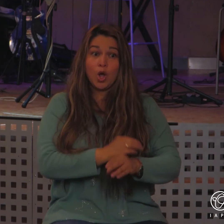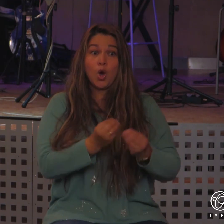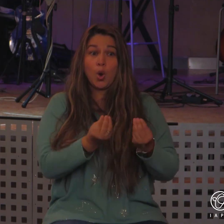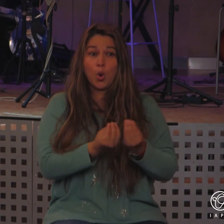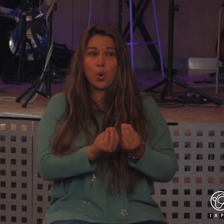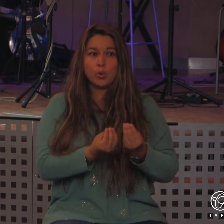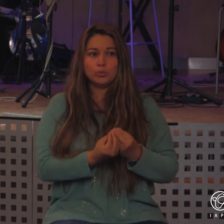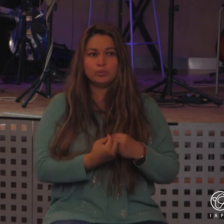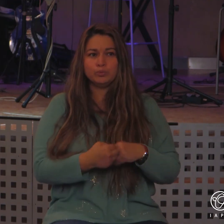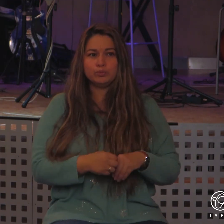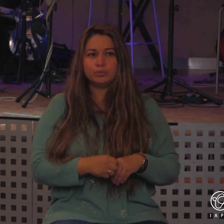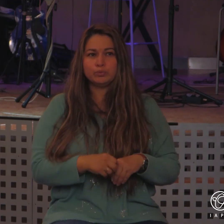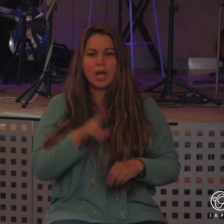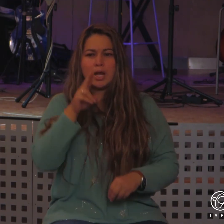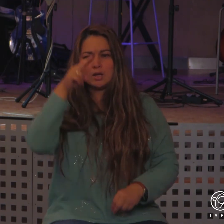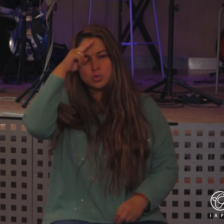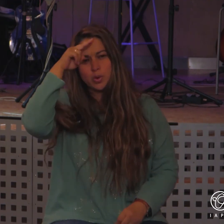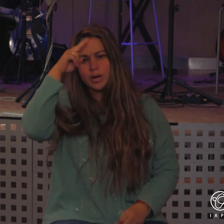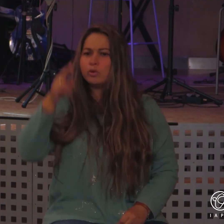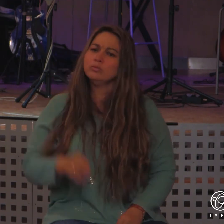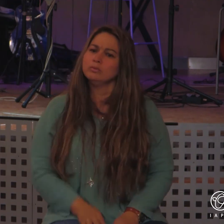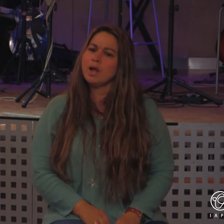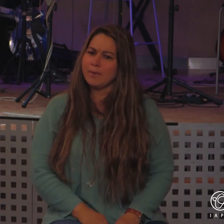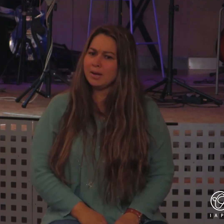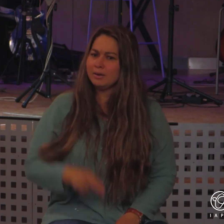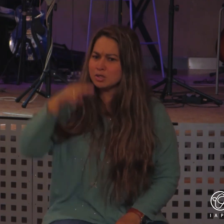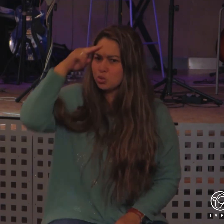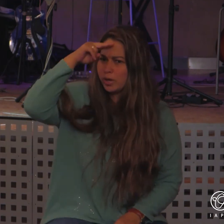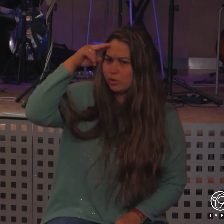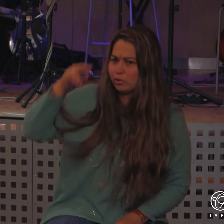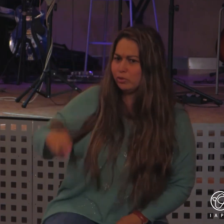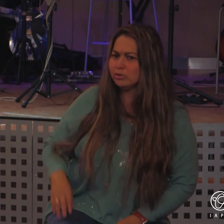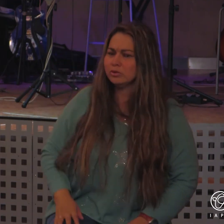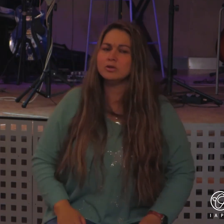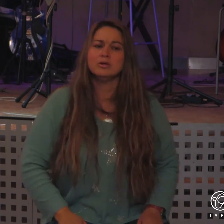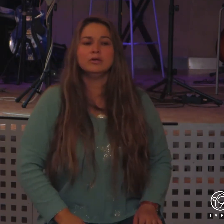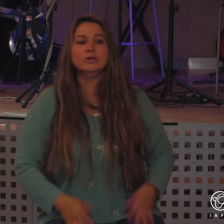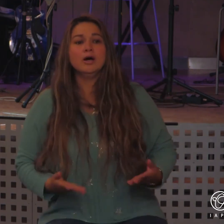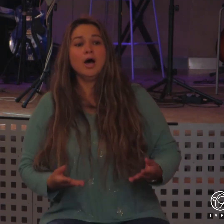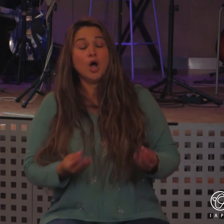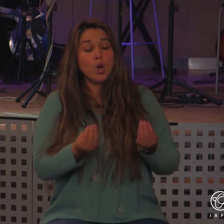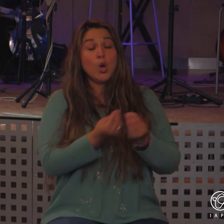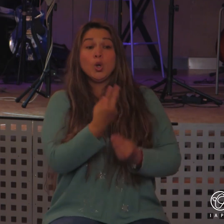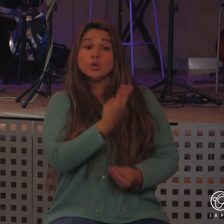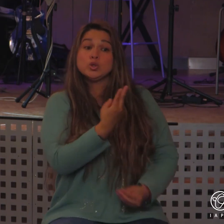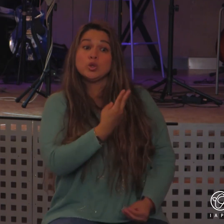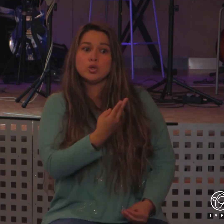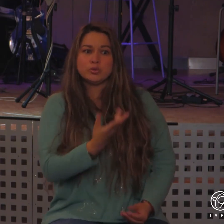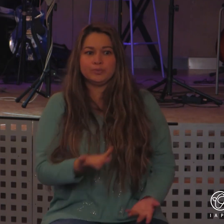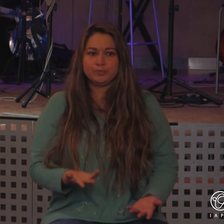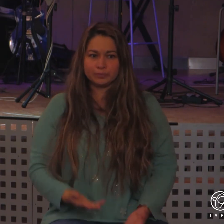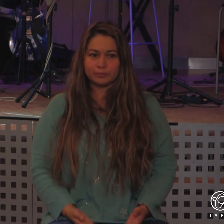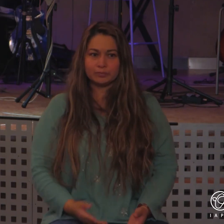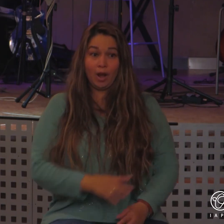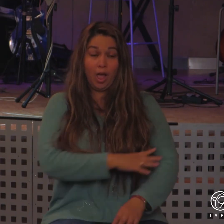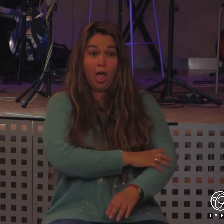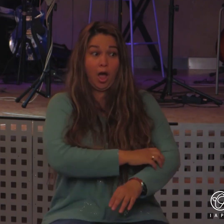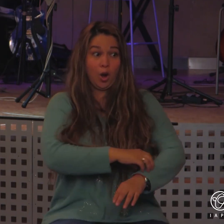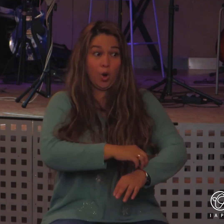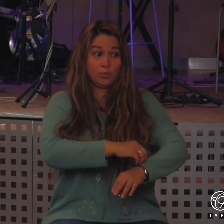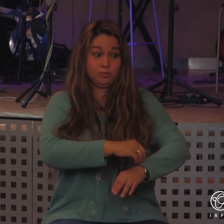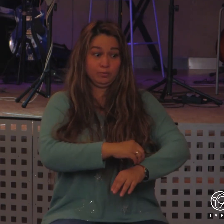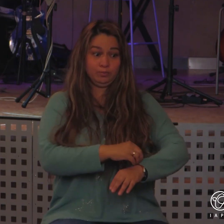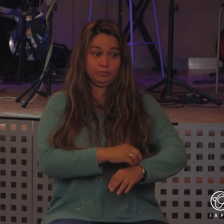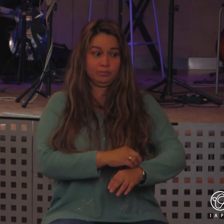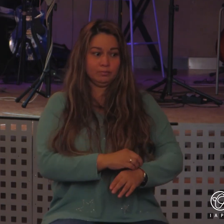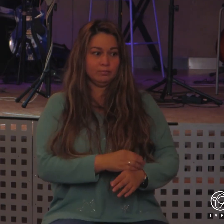¿Recordáis a Jacob y Labán? Vale, digo, a ver si me he perdido yo. Jacob y Labán. Cuando ya llega el momento, Jacob